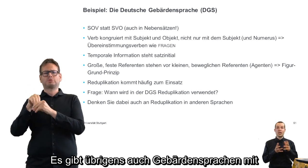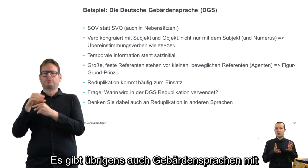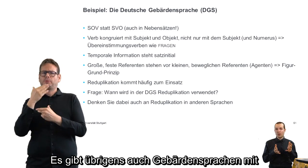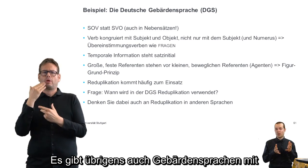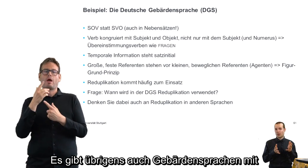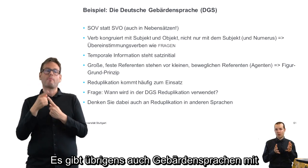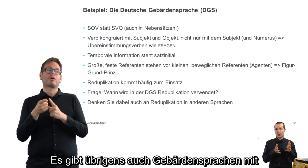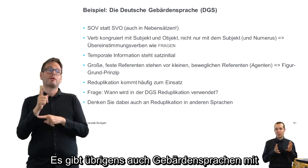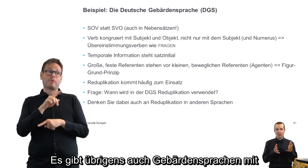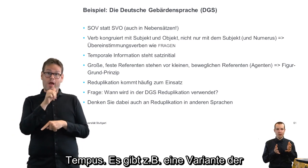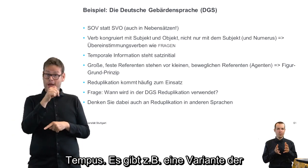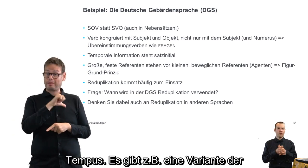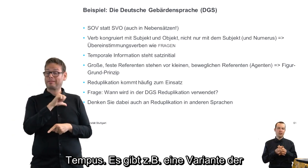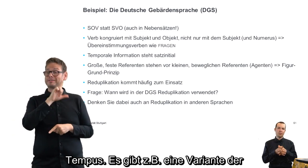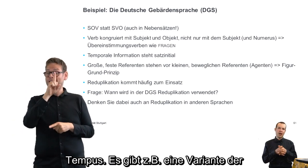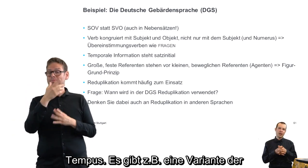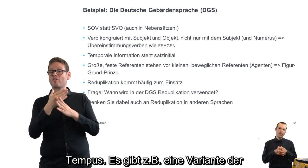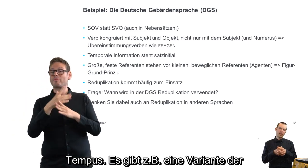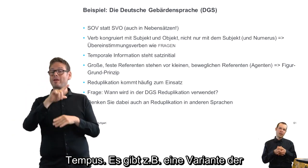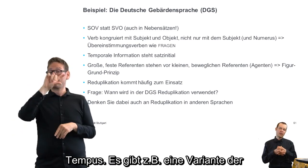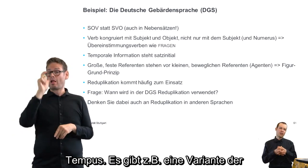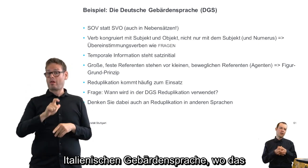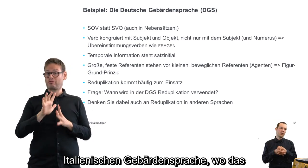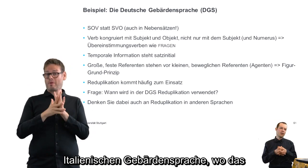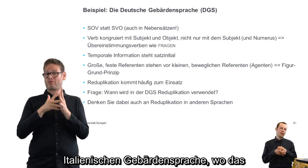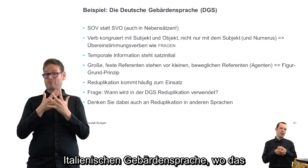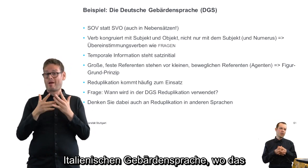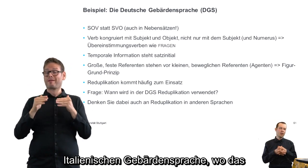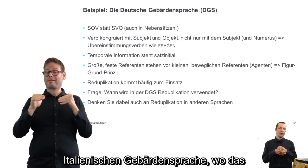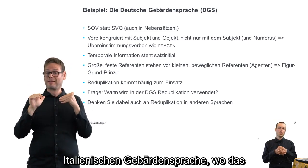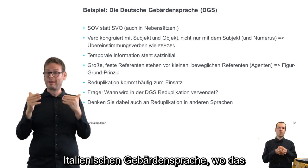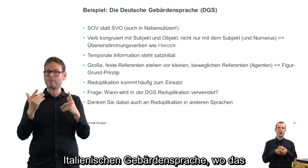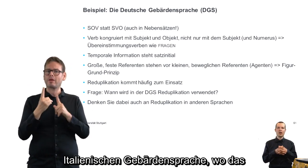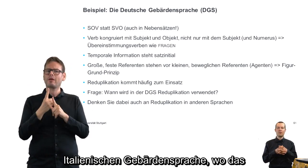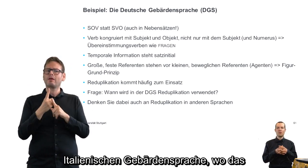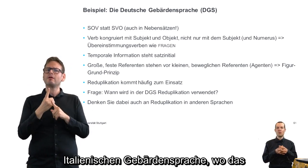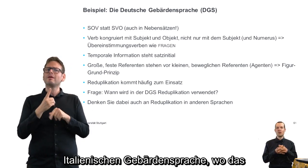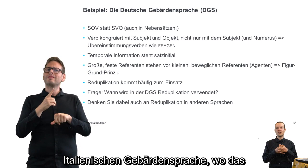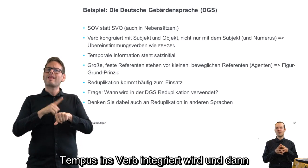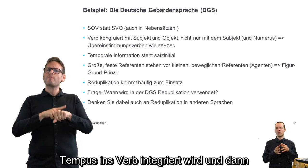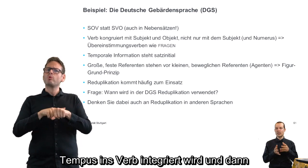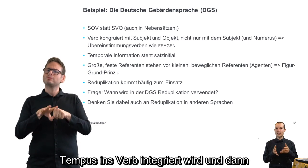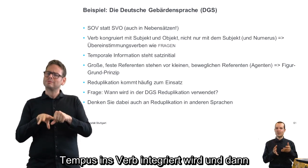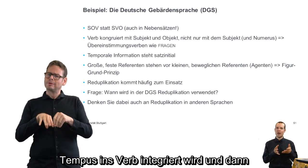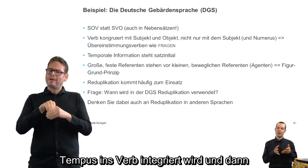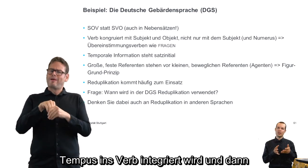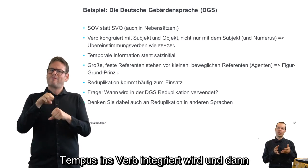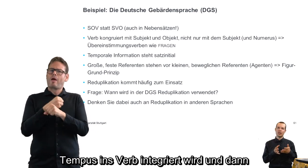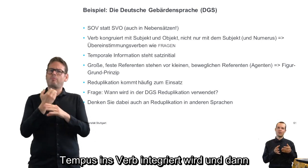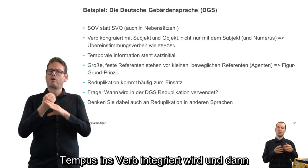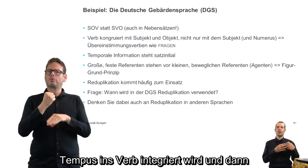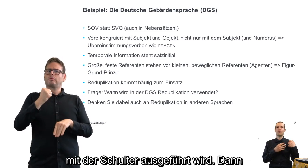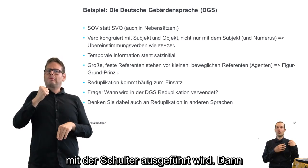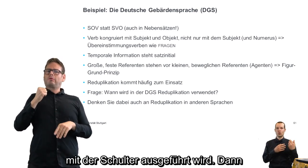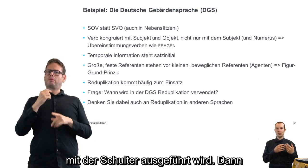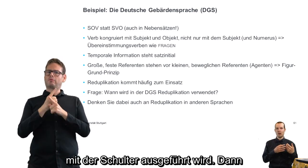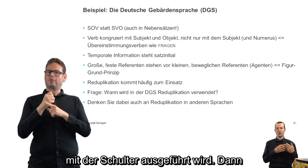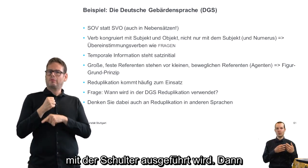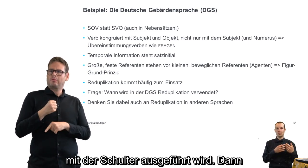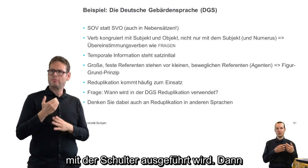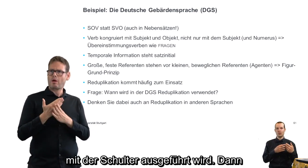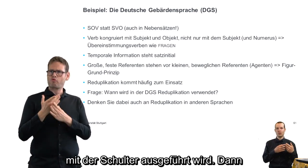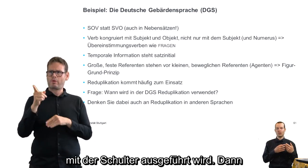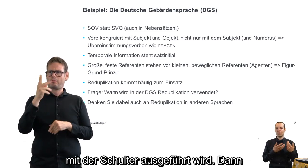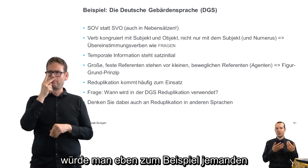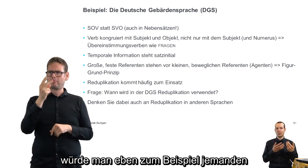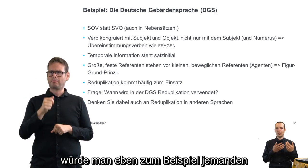es gibt übrigens auch Gebärdensprachen mit Tempos es gibt eine Variante der italienischen Gebärdensprache wo das Tempos ins Verb integriert wird und dann mit der Schulter